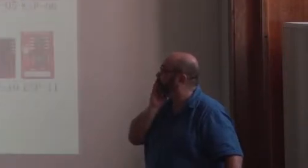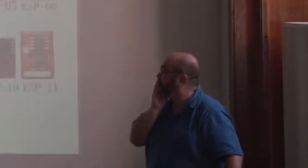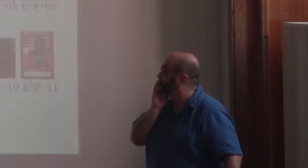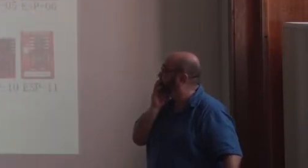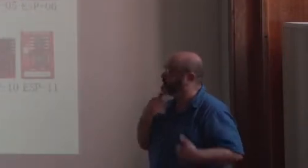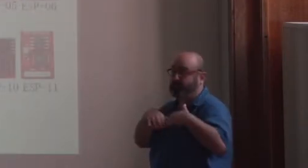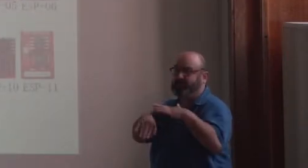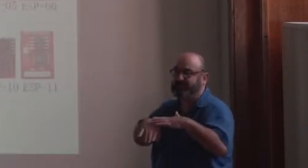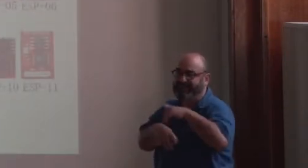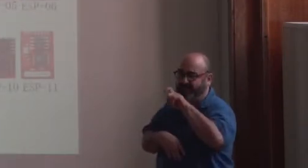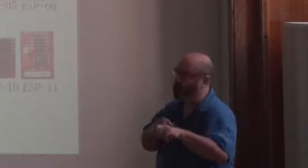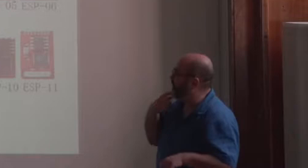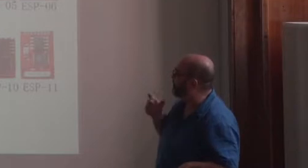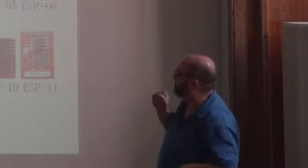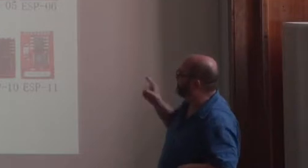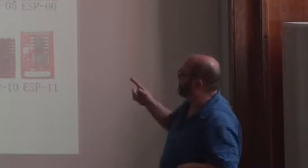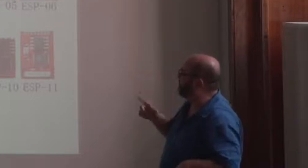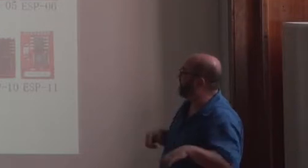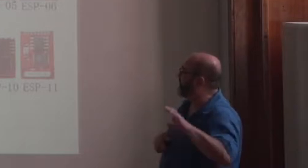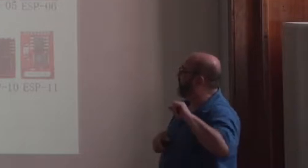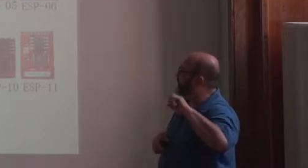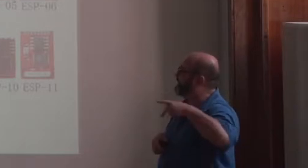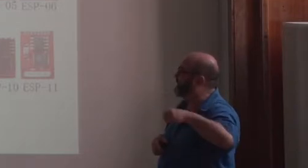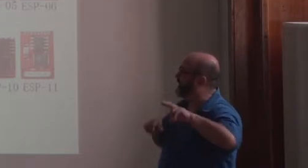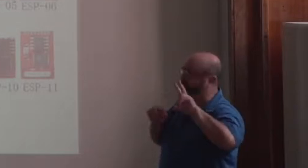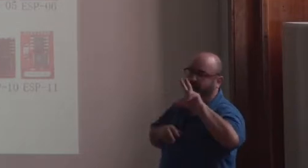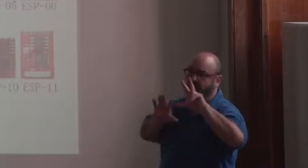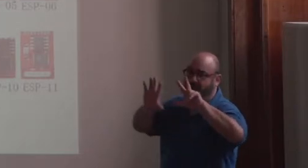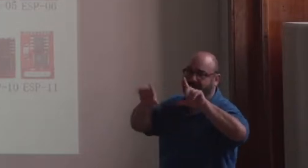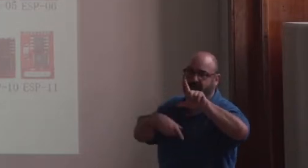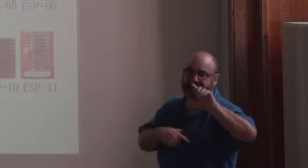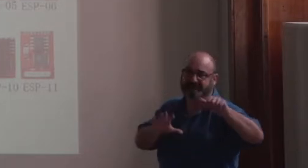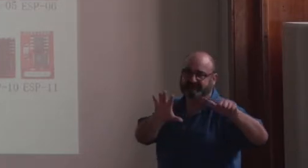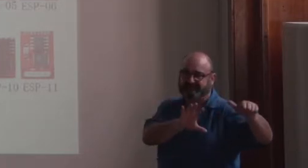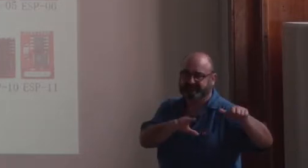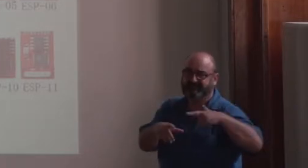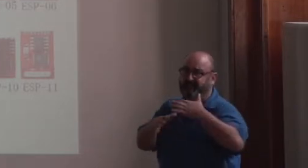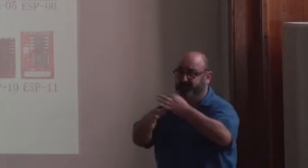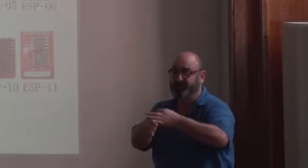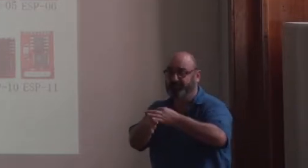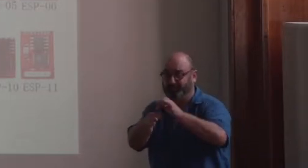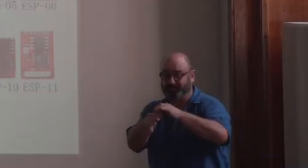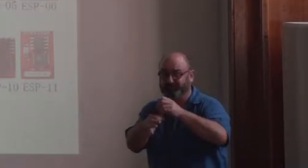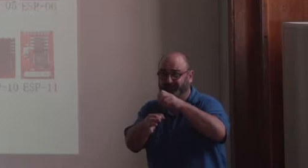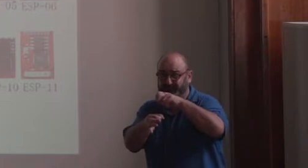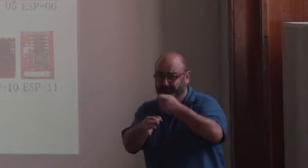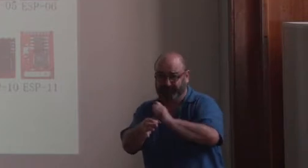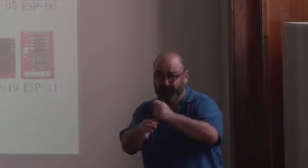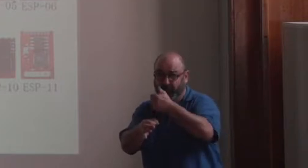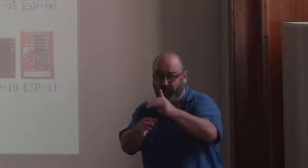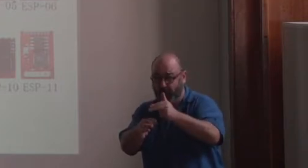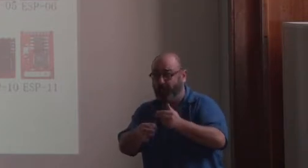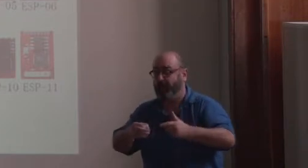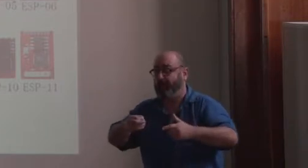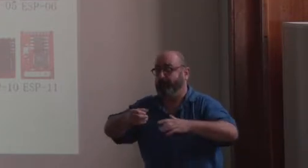Ce que je vous conseille pour commencer, c'est un ESP8266, qui est une puce très bon marché. Donc la puce elle-même, on est en dessous d'un euro, plus la